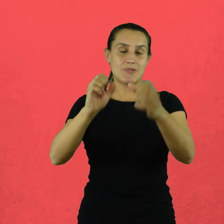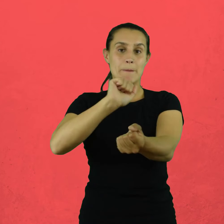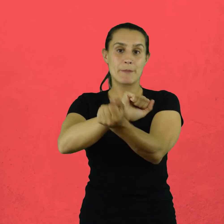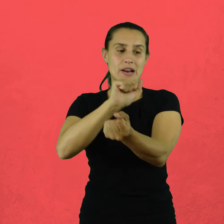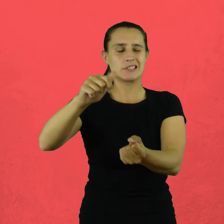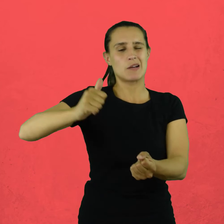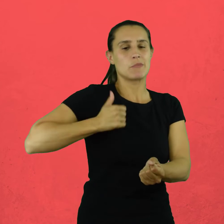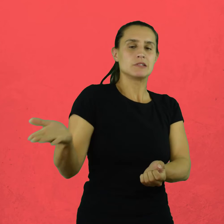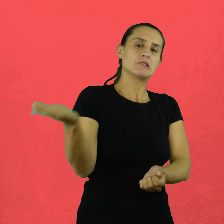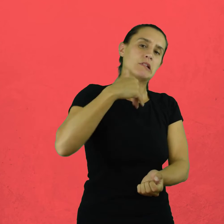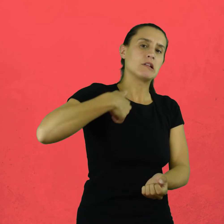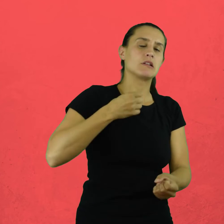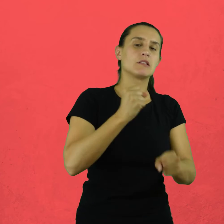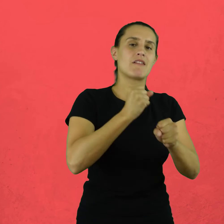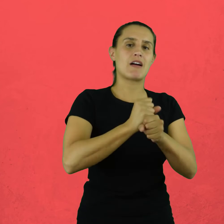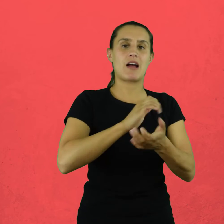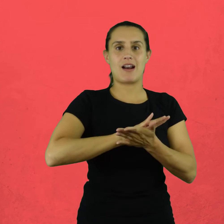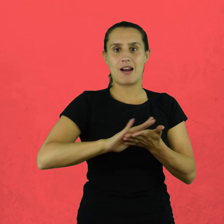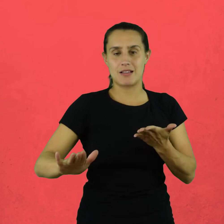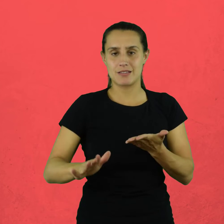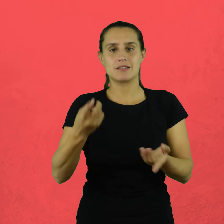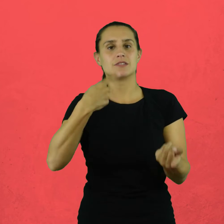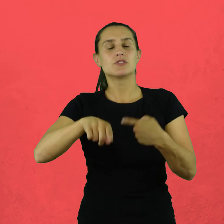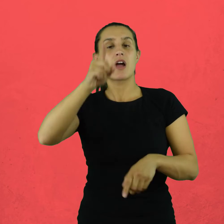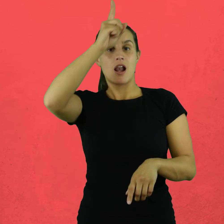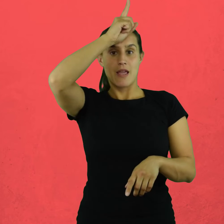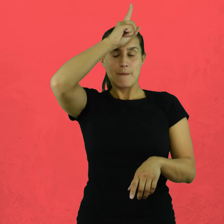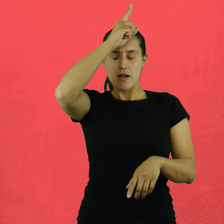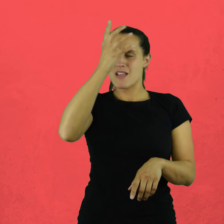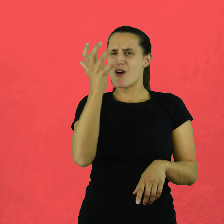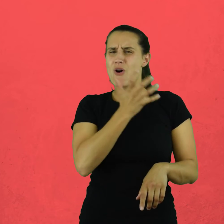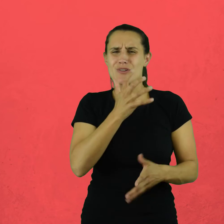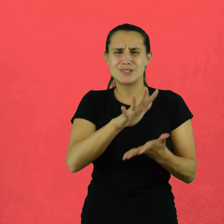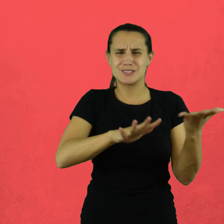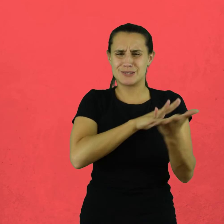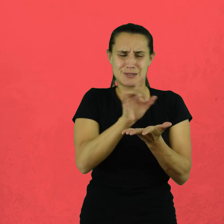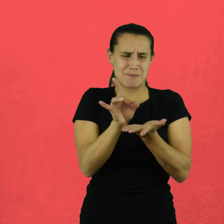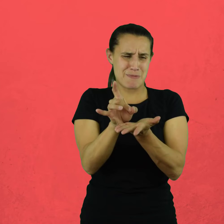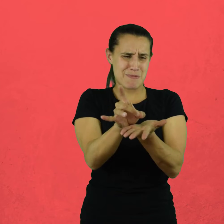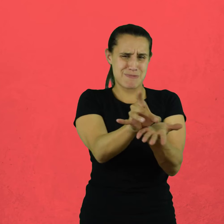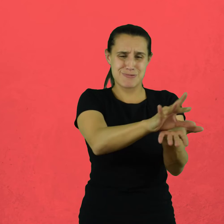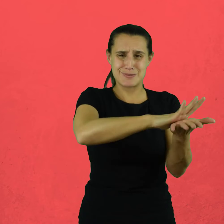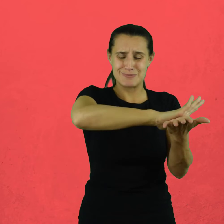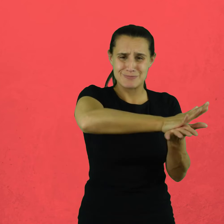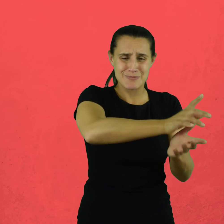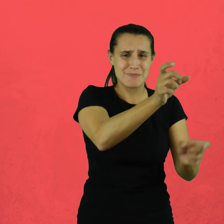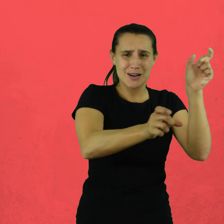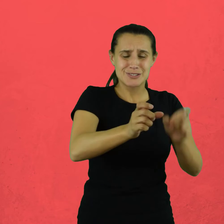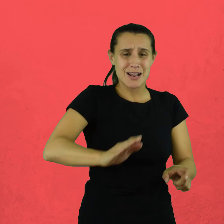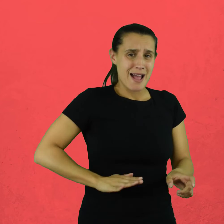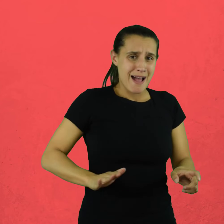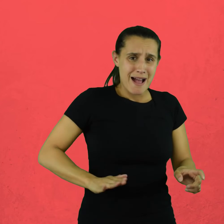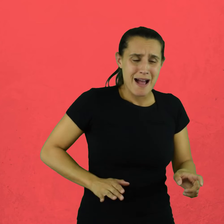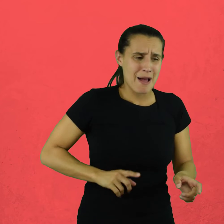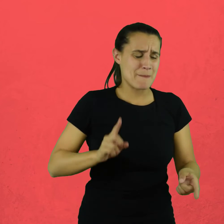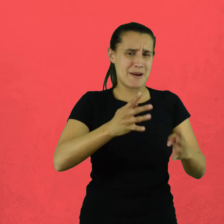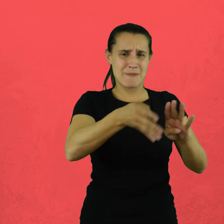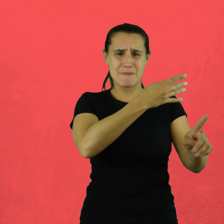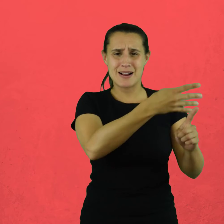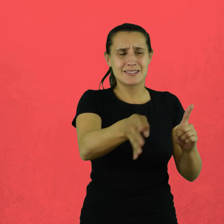trabajo esclavo de los campos de concentración y de prisioneros de guerra. En Alemania se cometieron horrores como el exterminio de población por